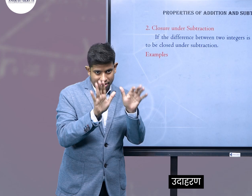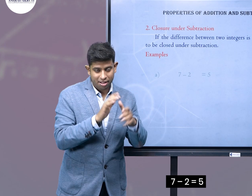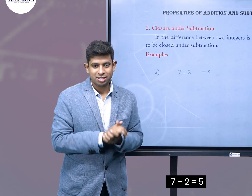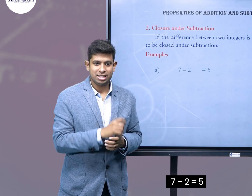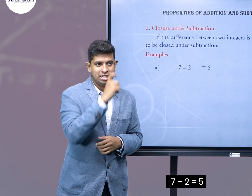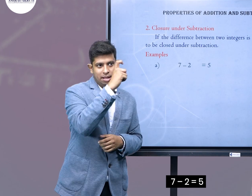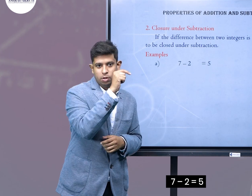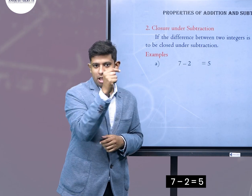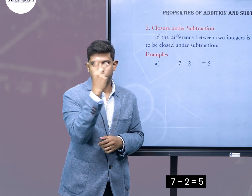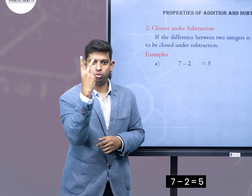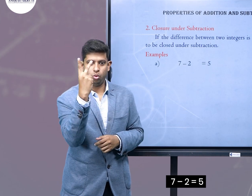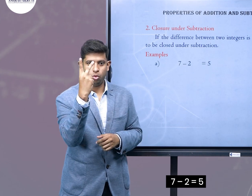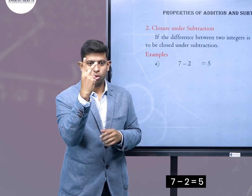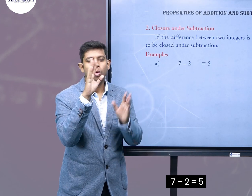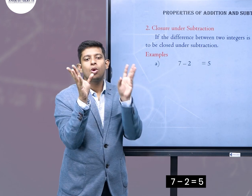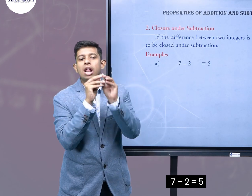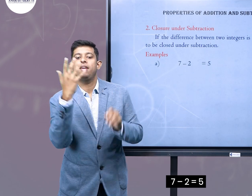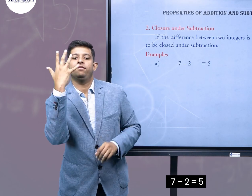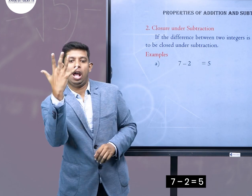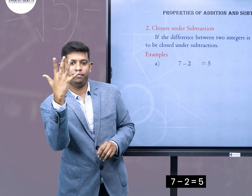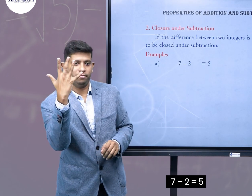A. 7 - 2 equals to 5.